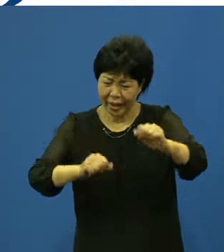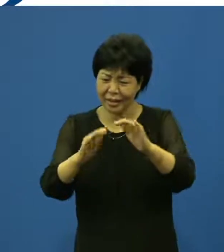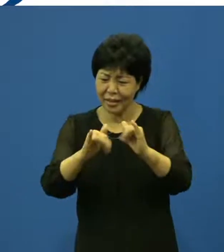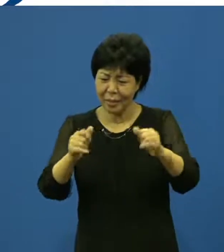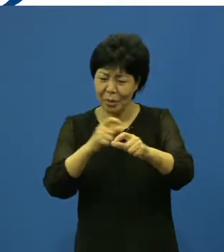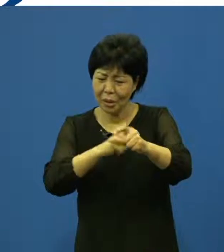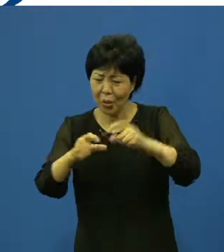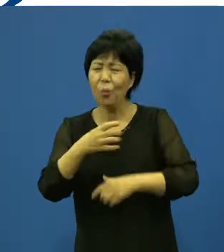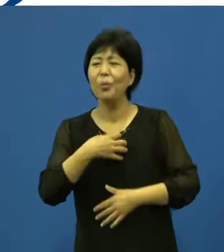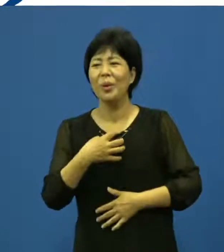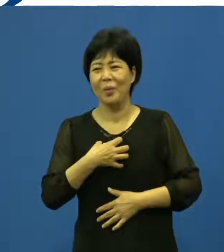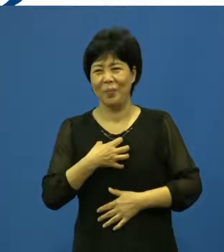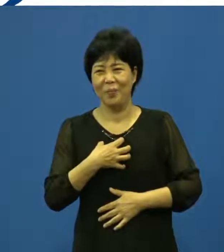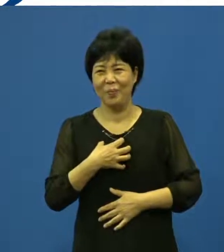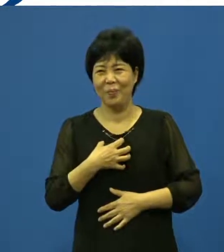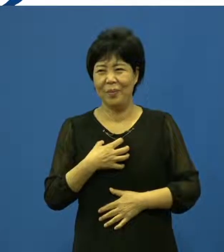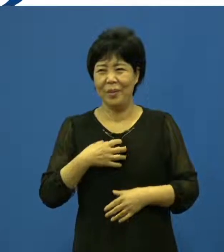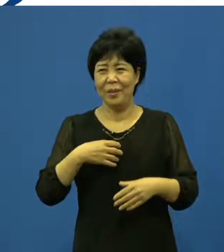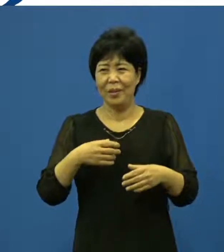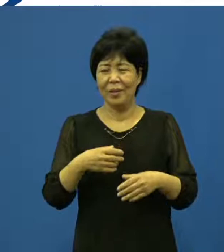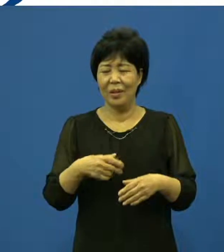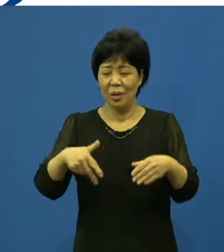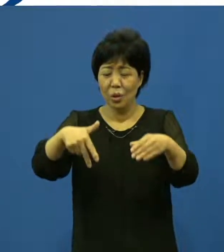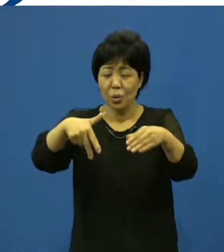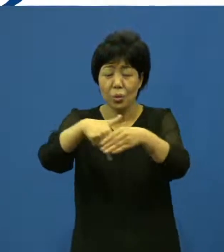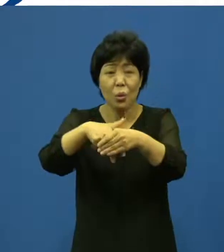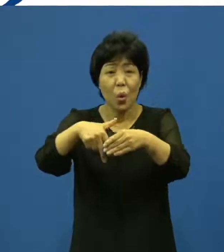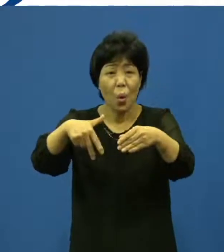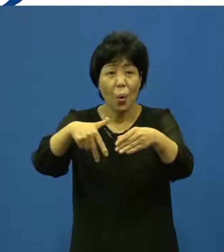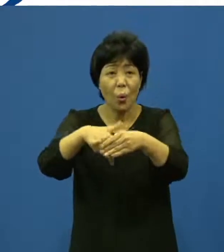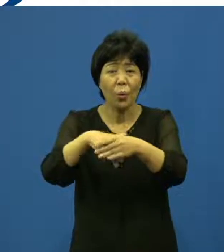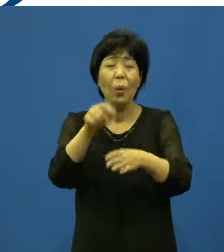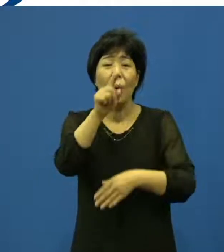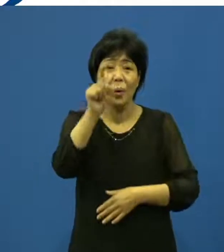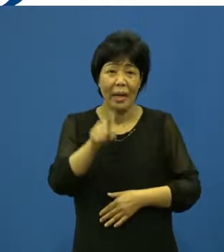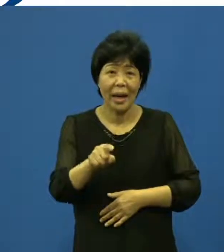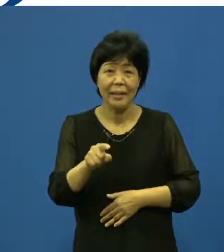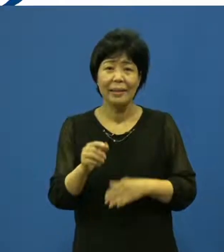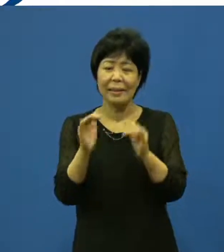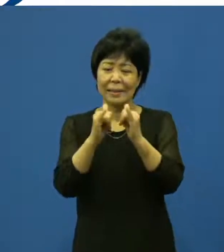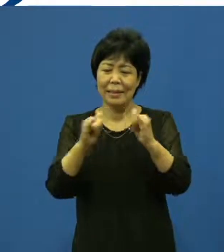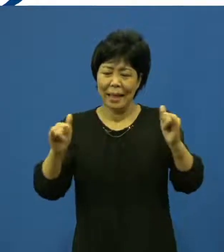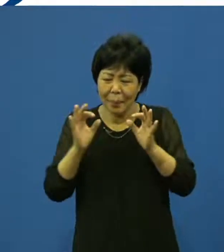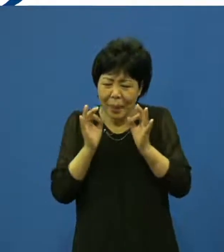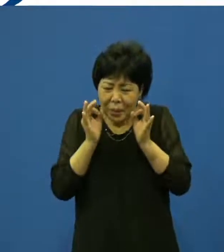이런 종교가 무엇입니까? 종교는 인간의 노력으로 구원에 이르려고 하는 시도입니다.